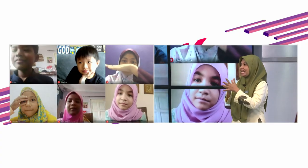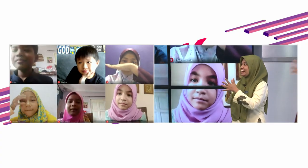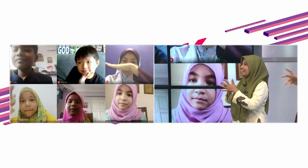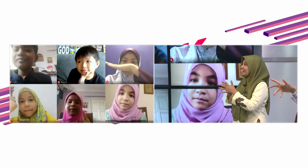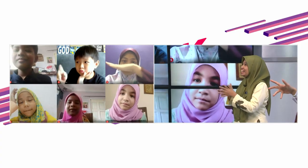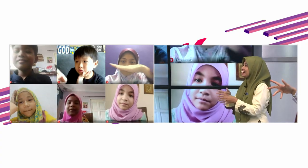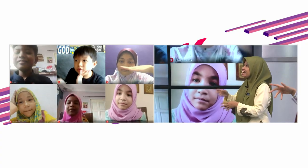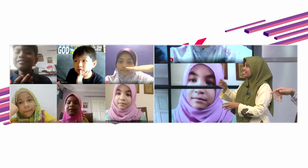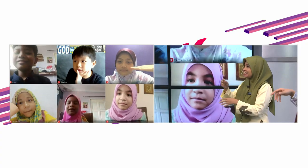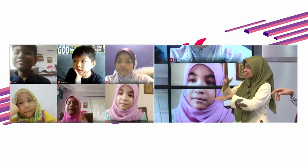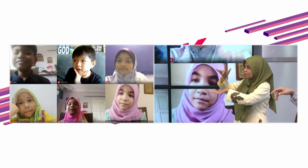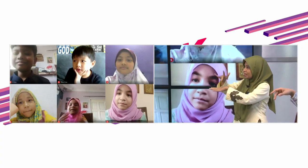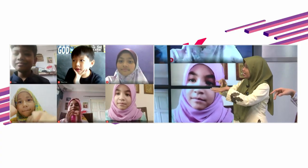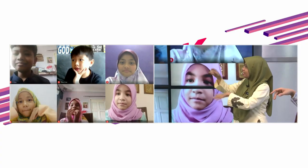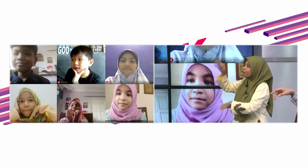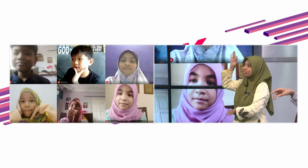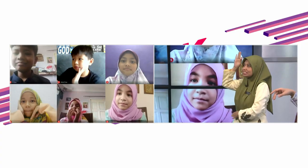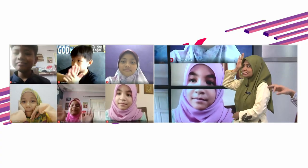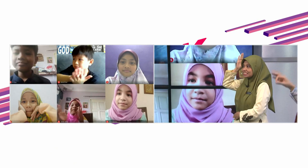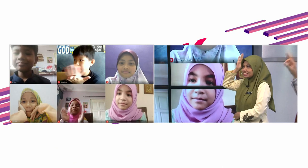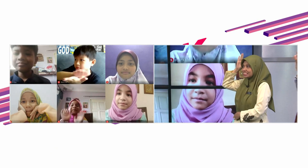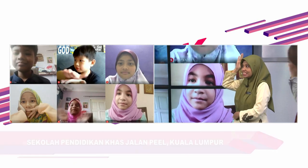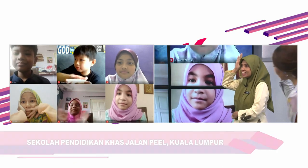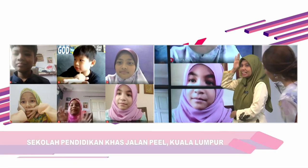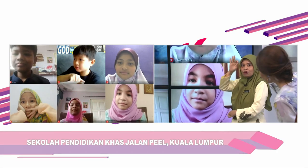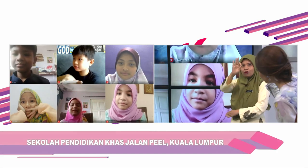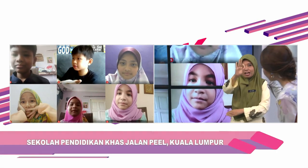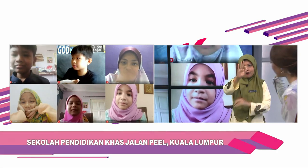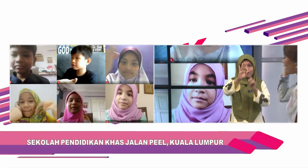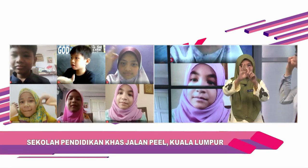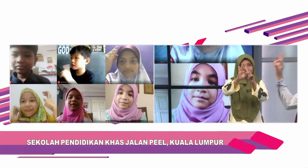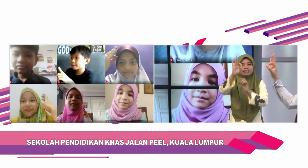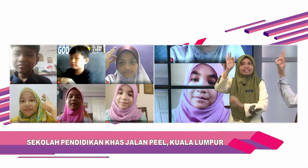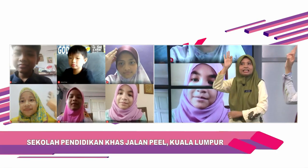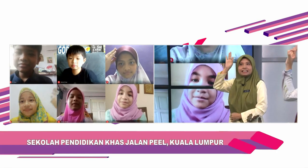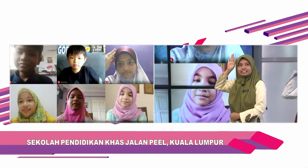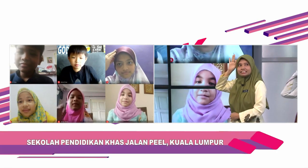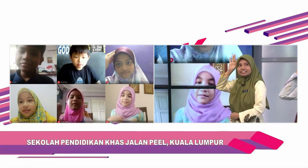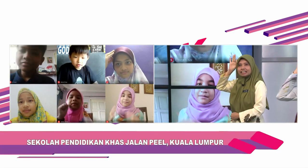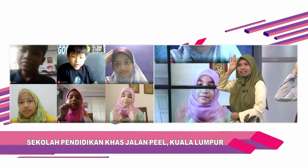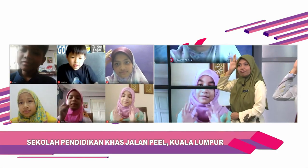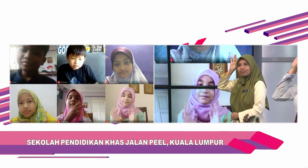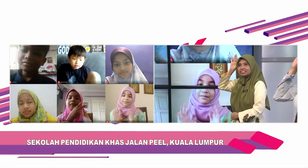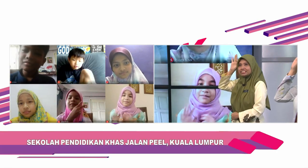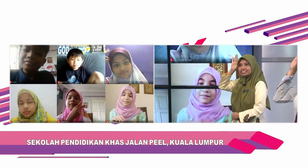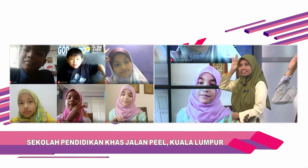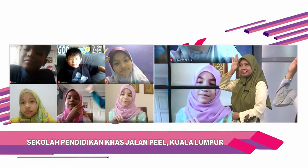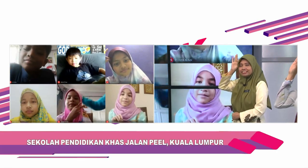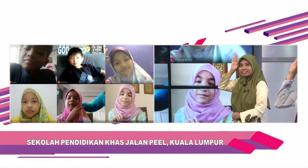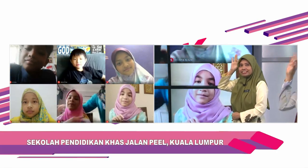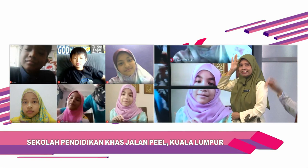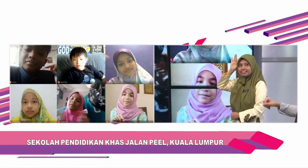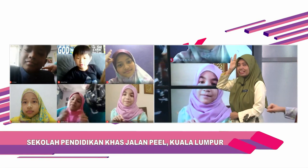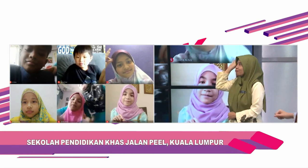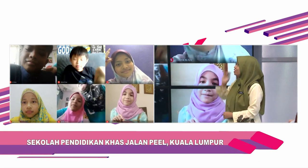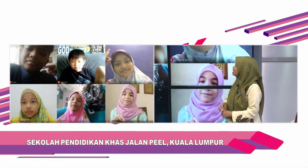isyarat. Nama senanglah. Jadi, kita panggil dia Fiz. Macam mana tangan? Huruf F, letak dekat atas. Fiz. Fiz.